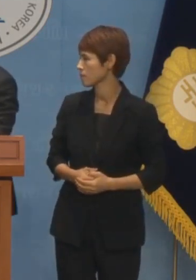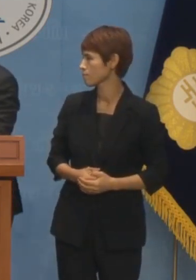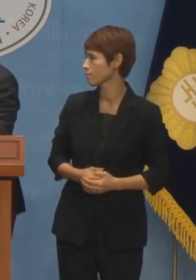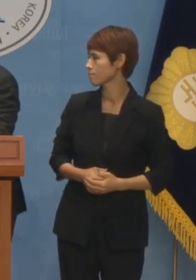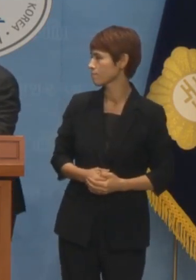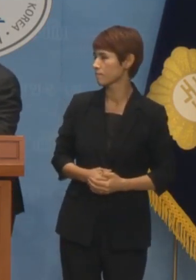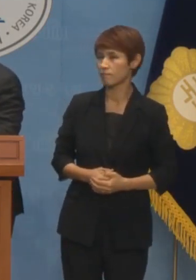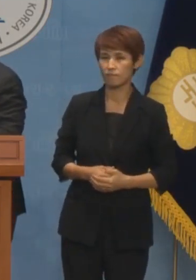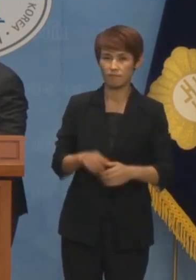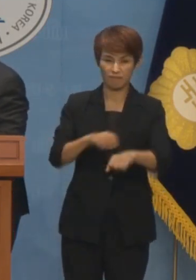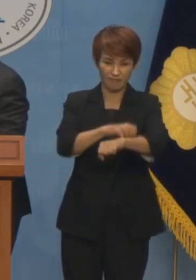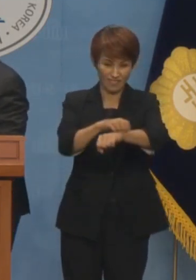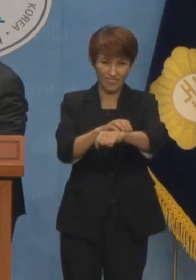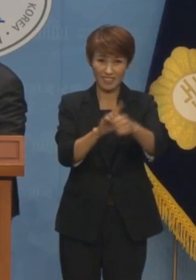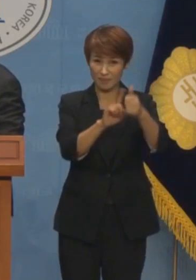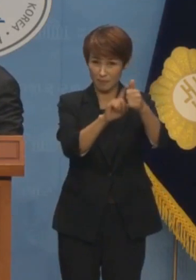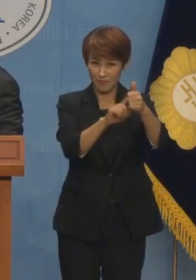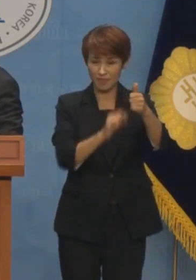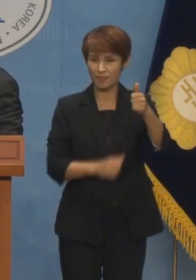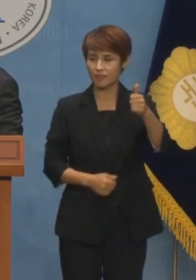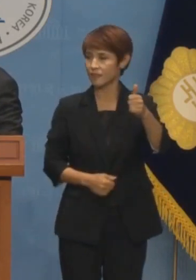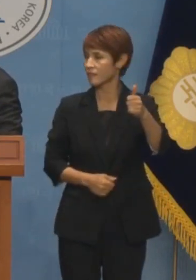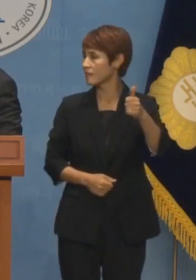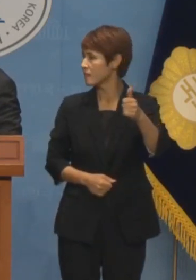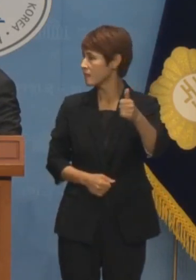이 문신을 한 이분이